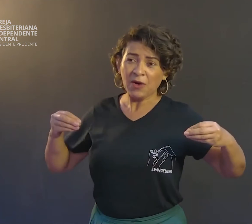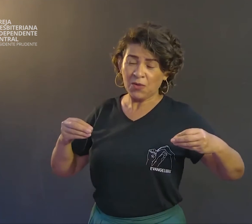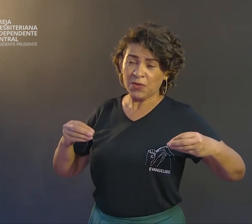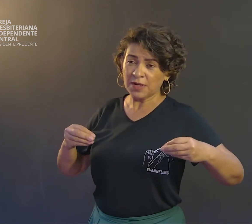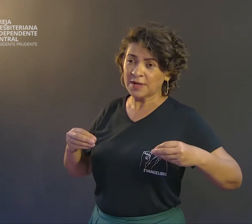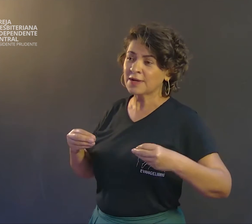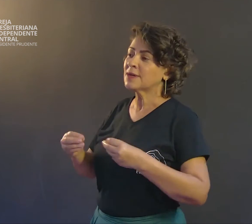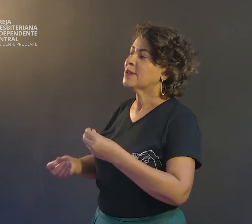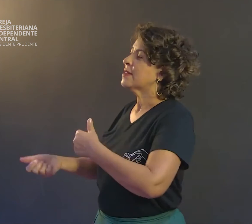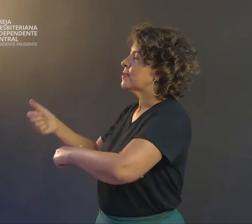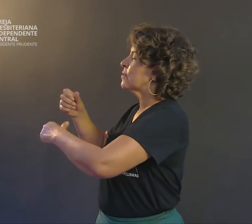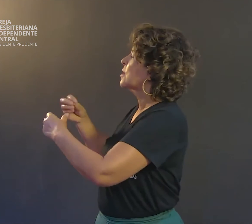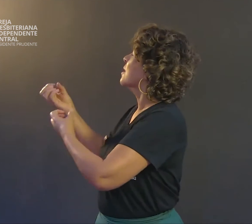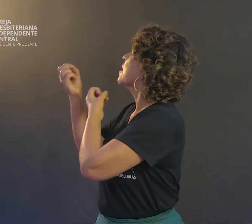ao nosso irmão.